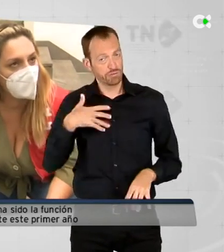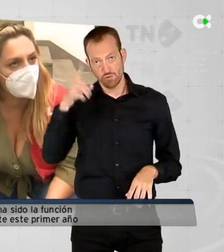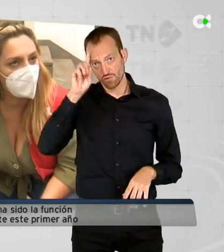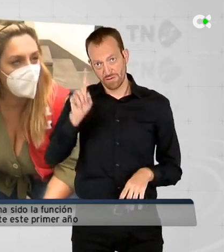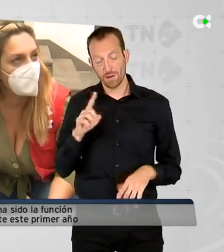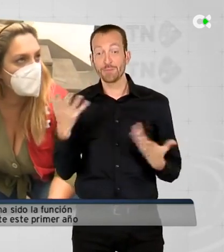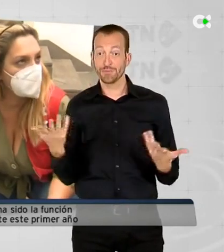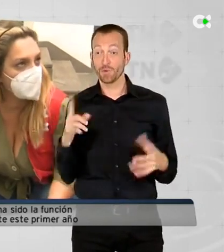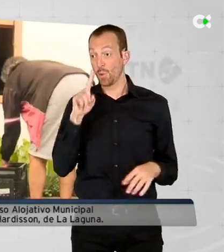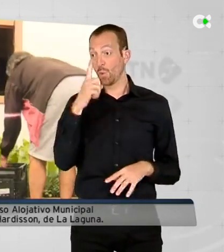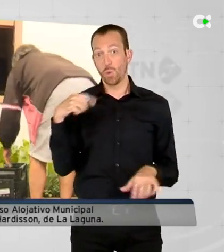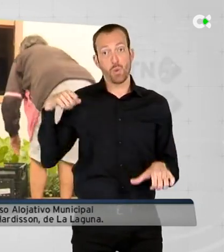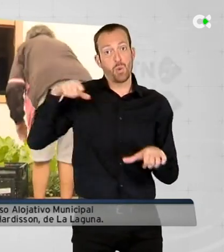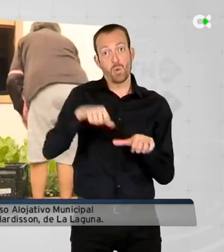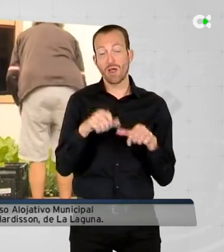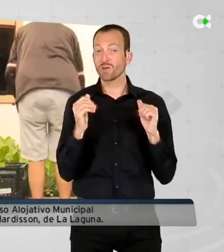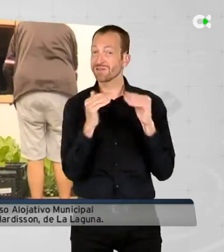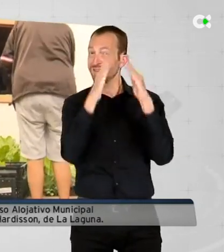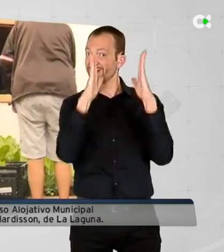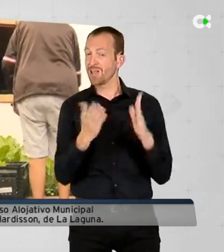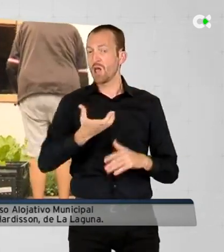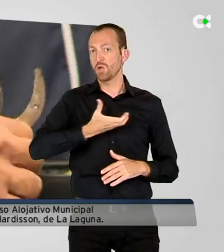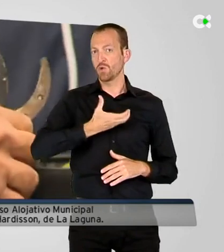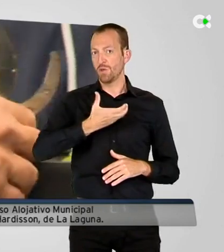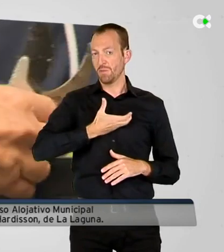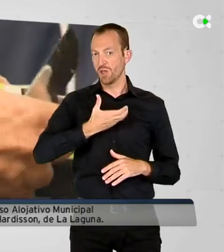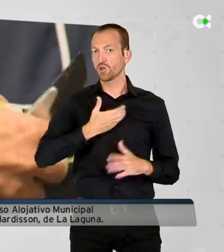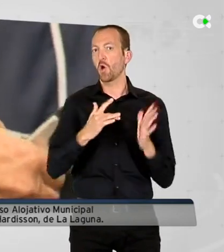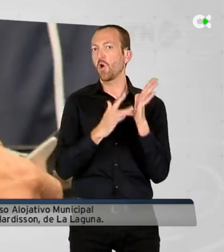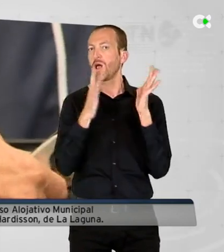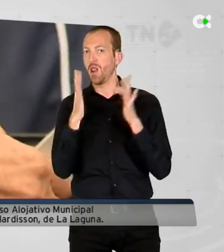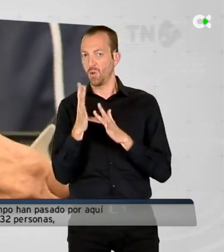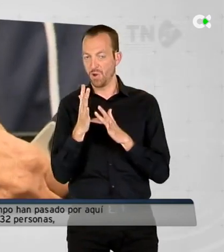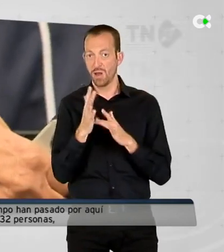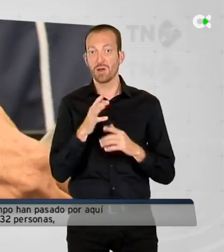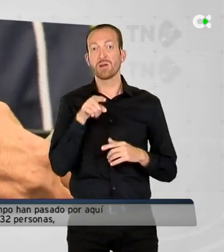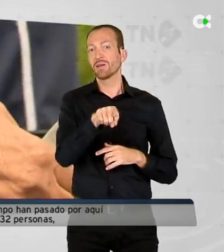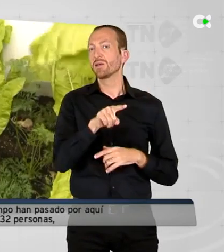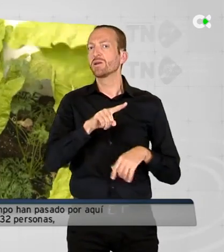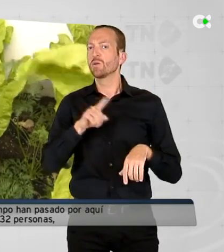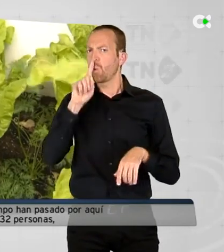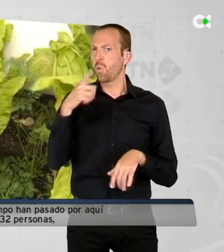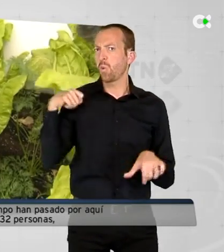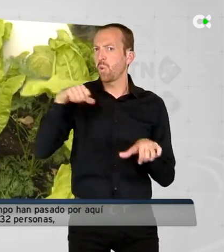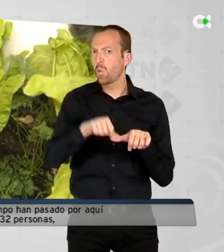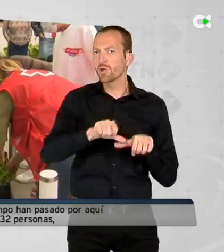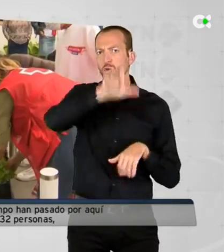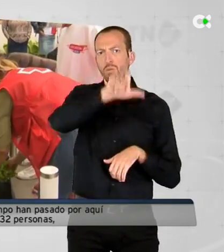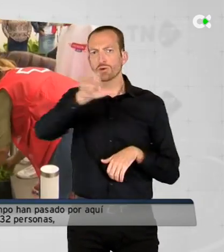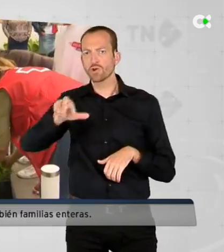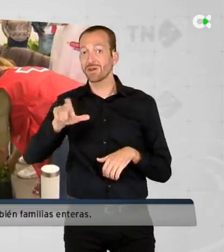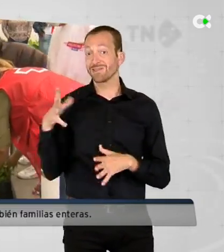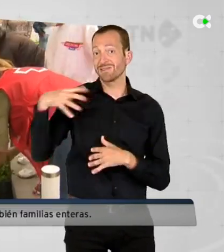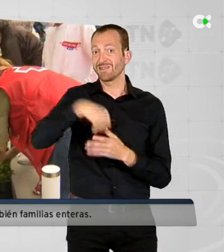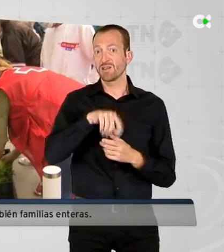función durante este primer año del recurso al alojativo municipal Clemencia Hardinson de La Laguna. En este tiempo han pasado por aquí 132